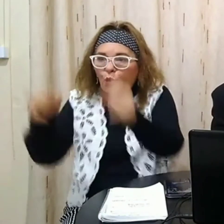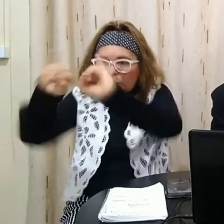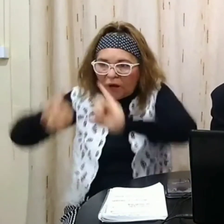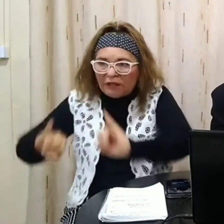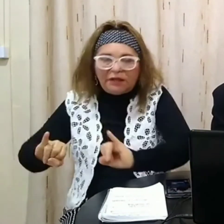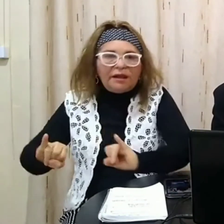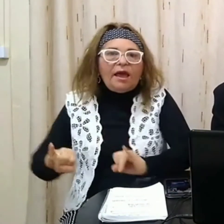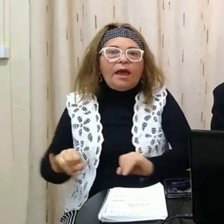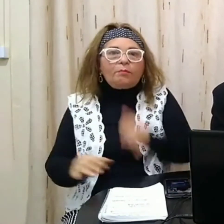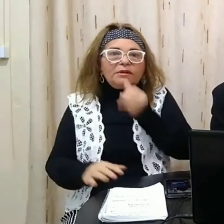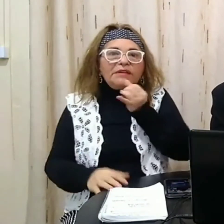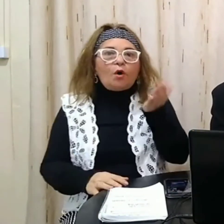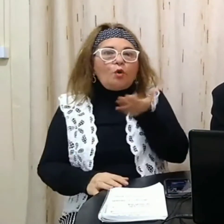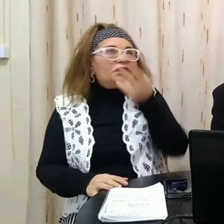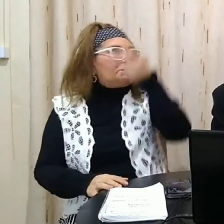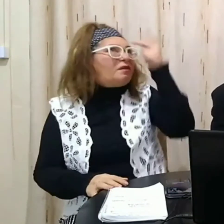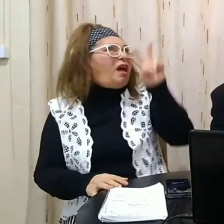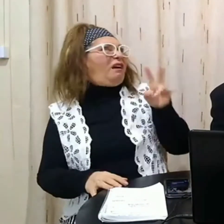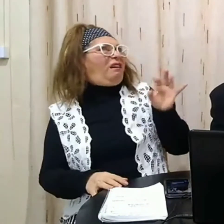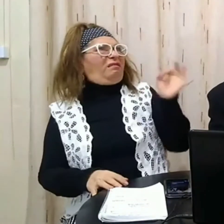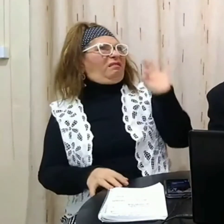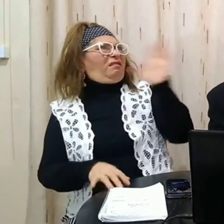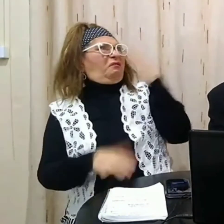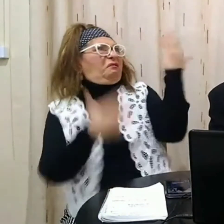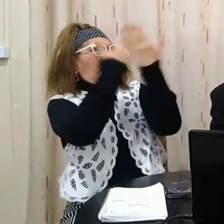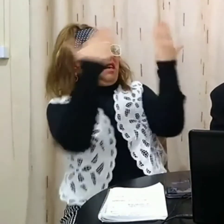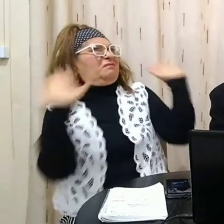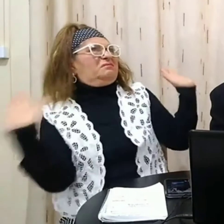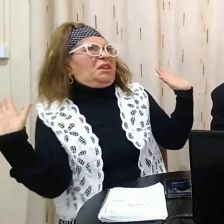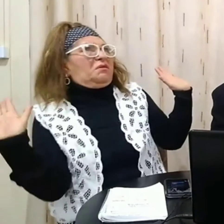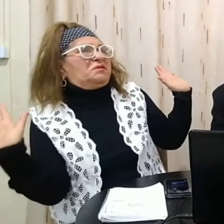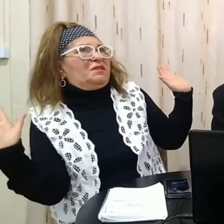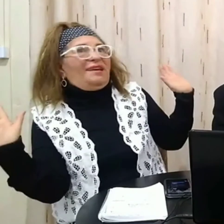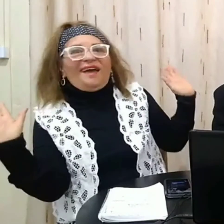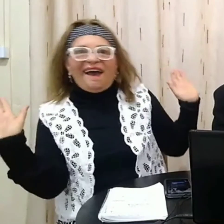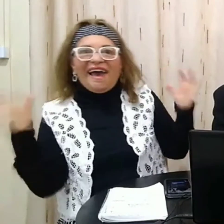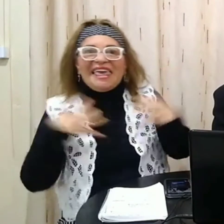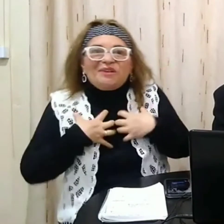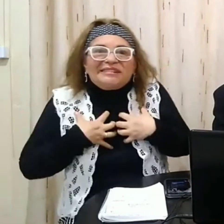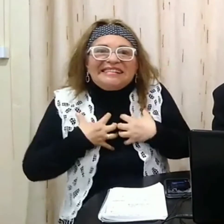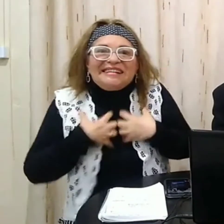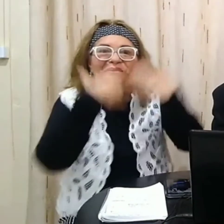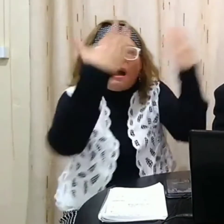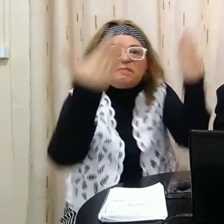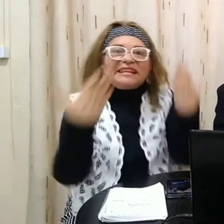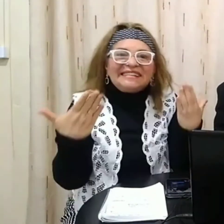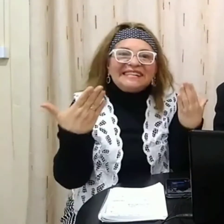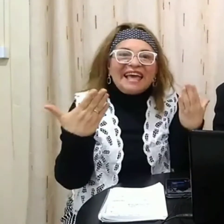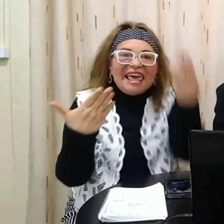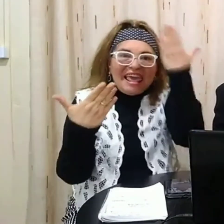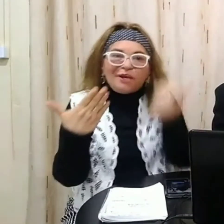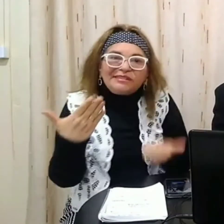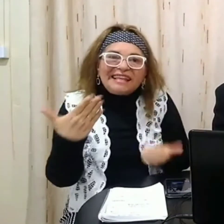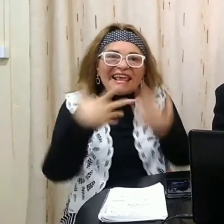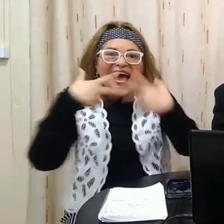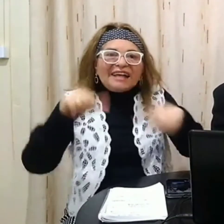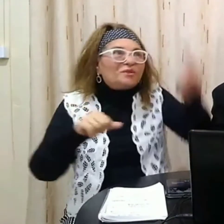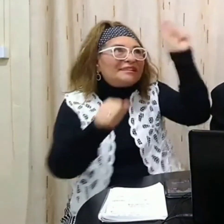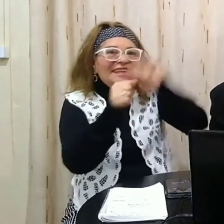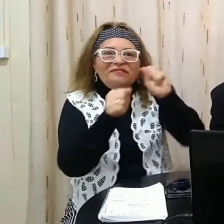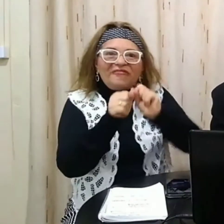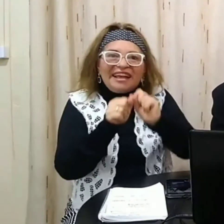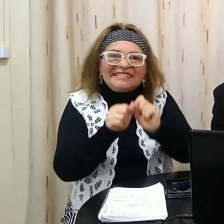vejo Deus, como é que eu vou crer nele? Mas eu vejo tudo que ele fez, a sua obra, sinto a sua presença. Eu não tenho dificuldade nenhuma em